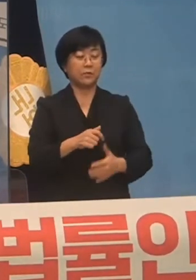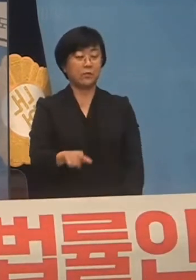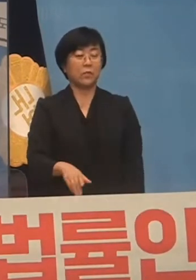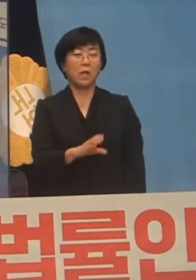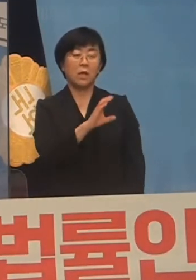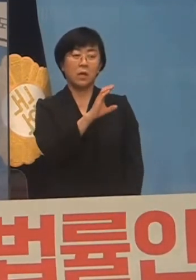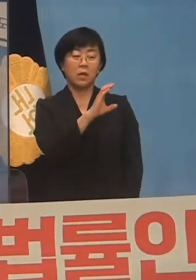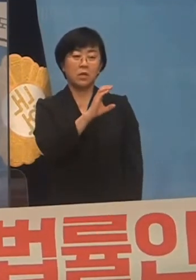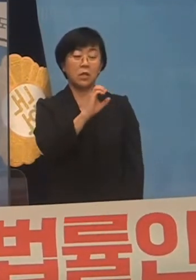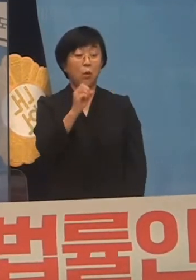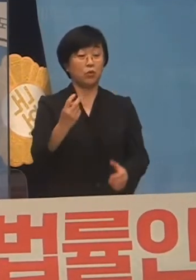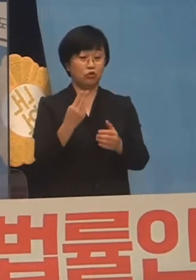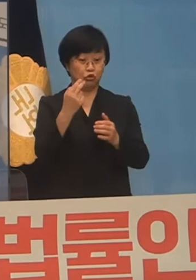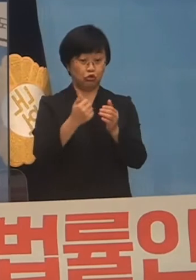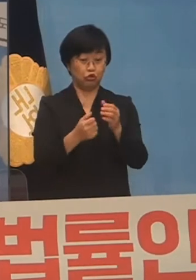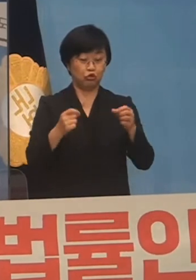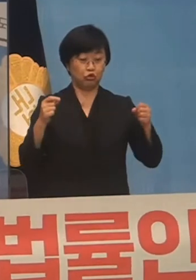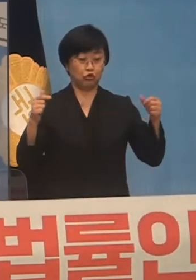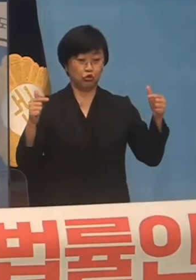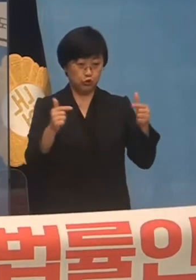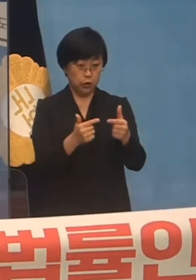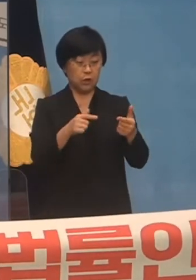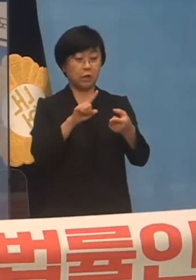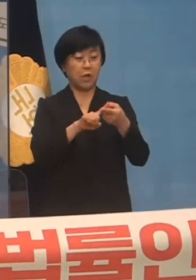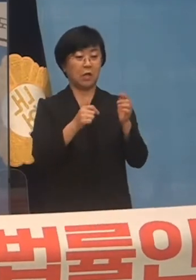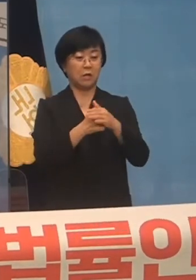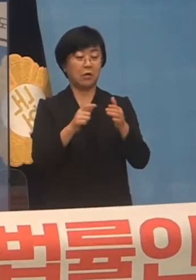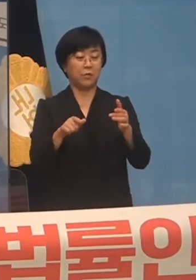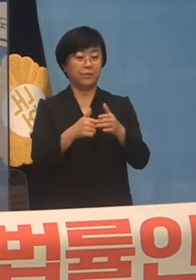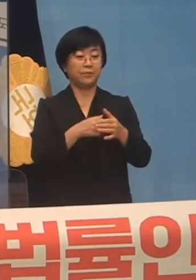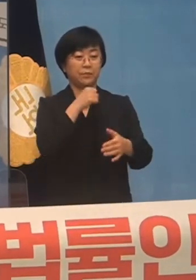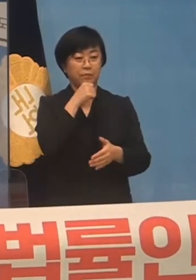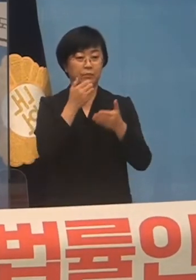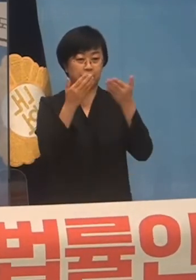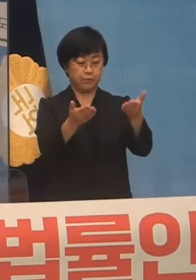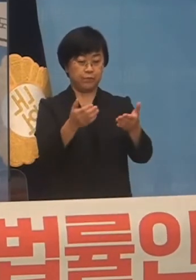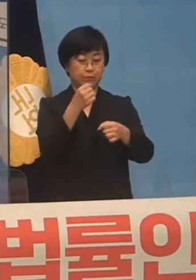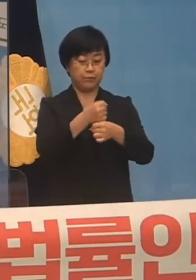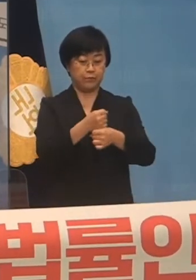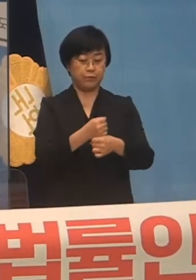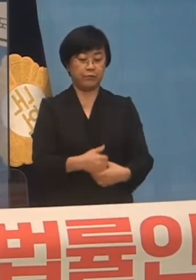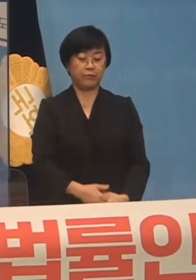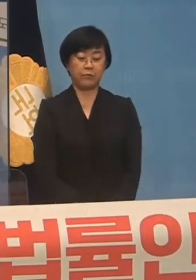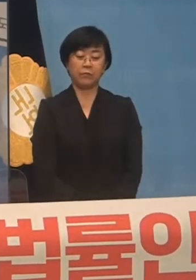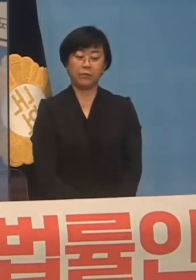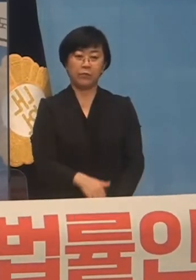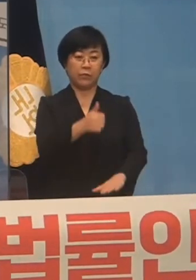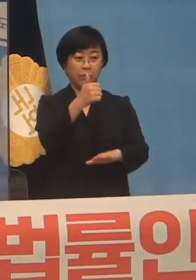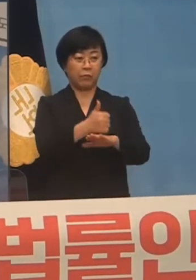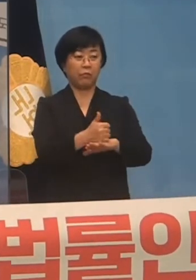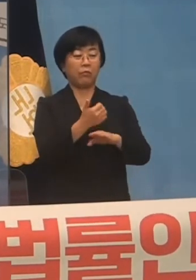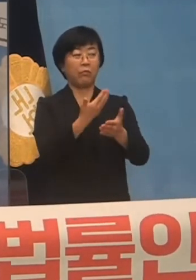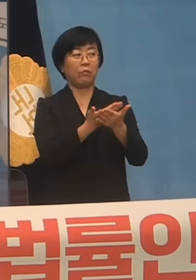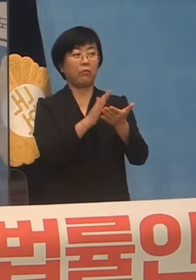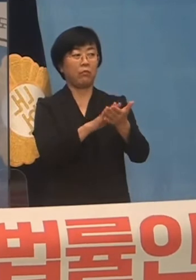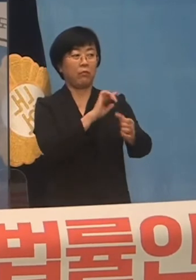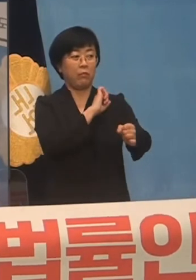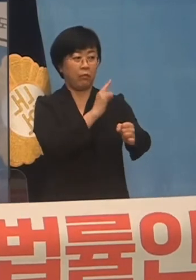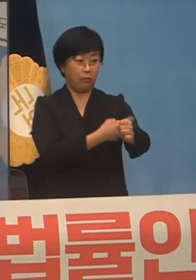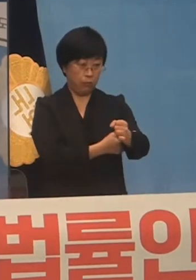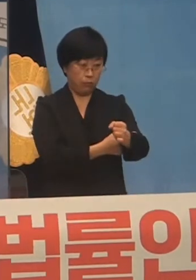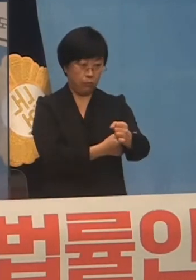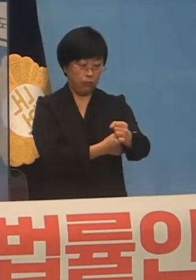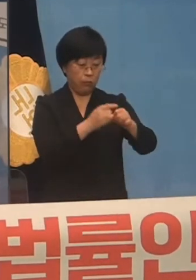온실가스 감축 실적을 인정하는 등 인센티브를 제공하도록 했습니다. 마지막으로 수리권